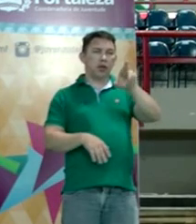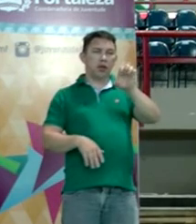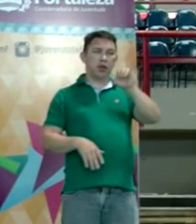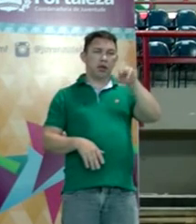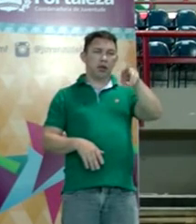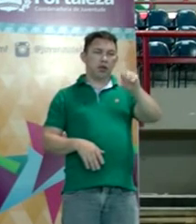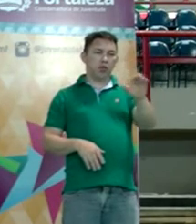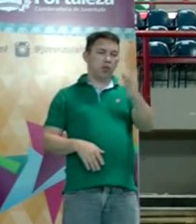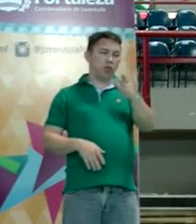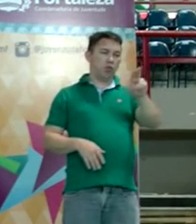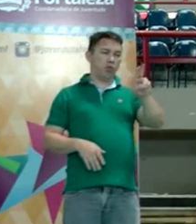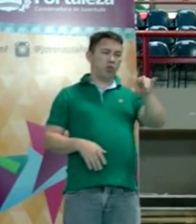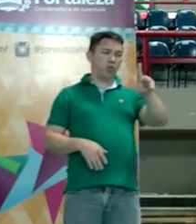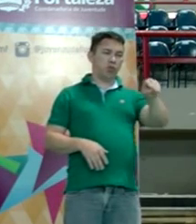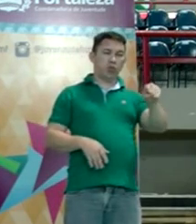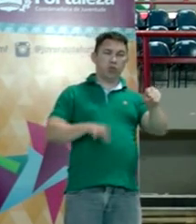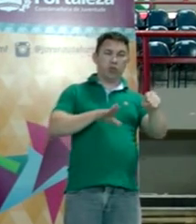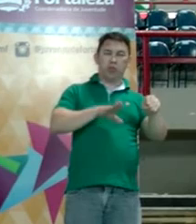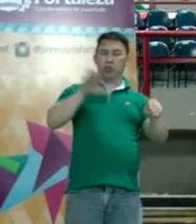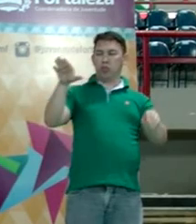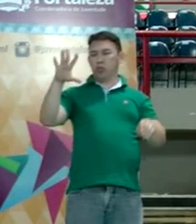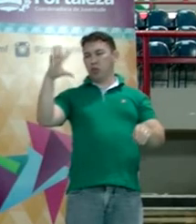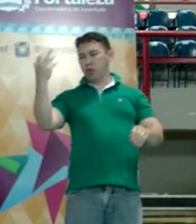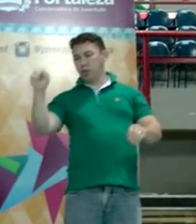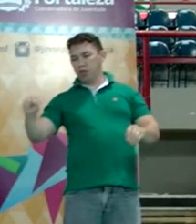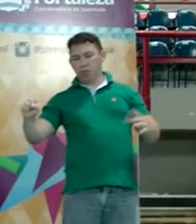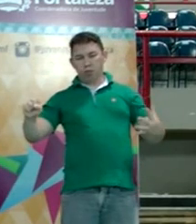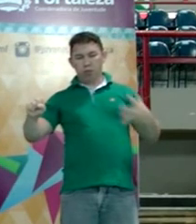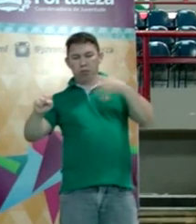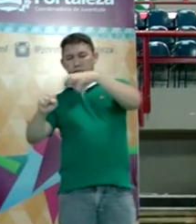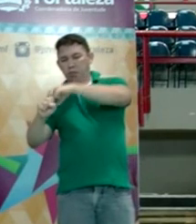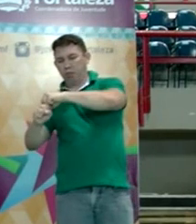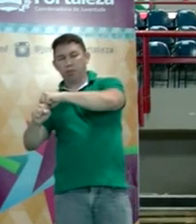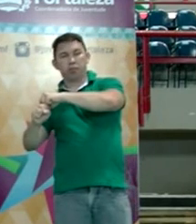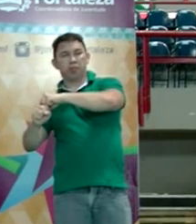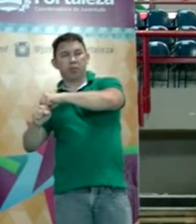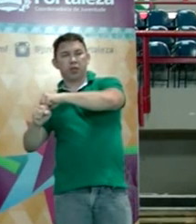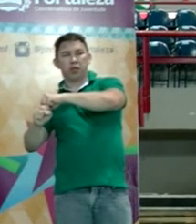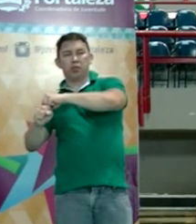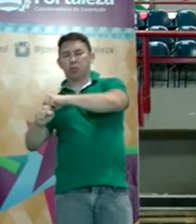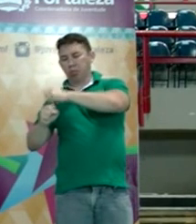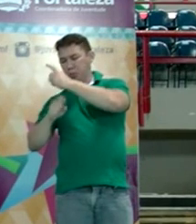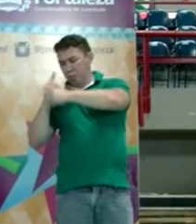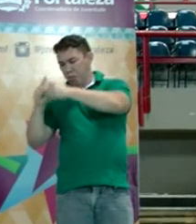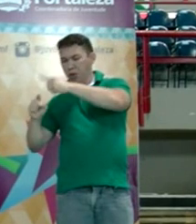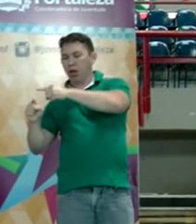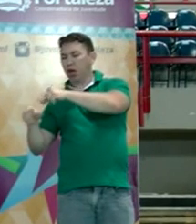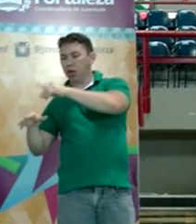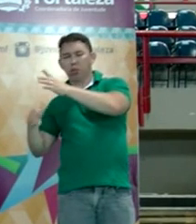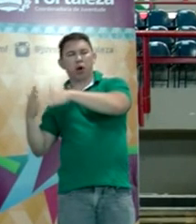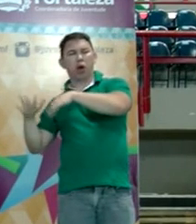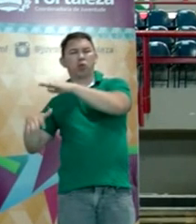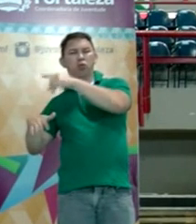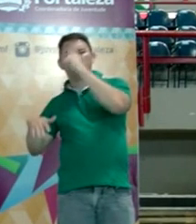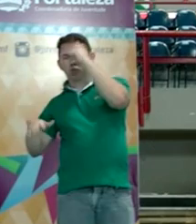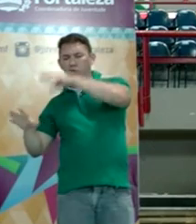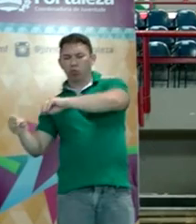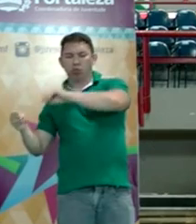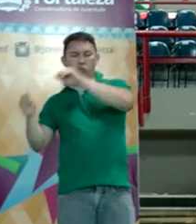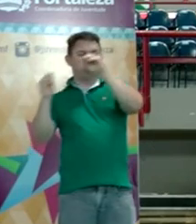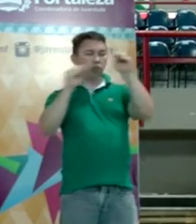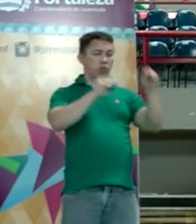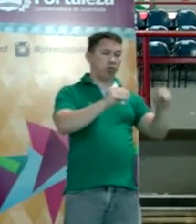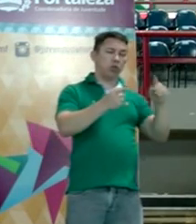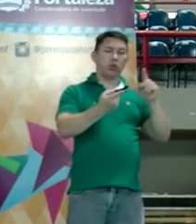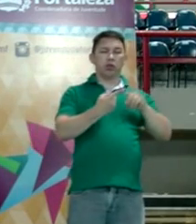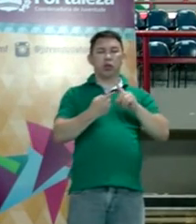na África do Sul, tomava a região, dominava por um tempo, depois muitos sul-africanos migram para lá. Ou, no caso, o pessoal